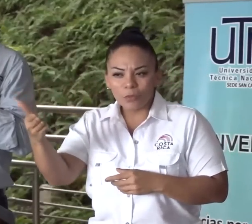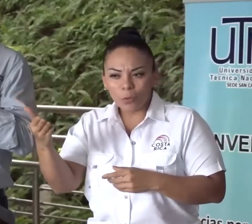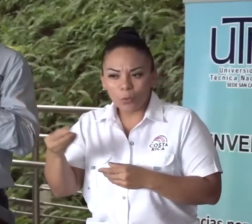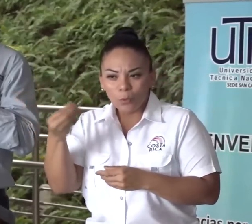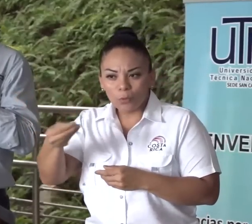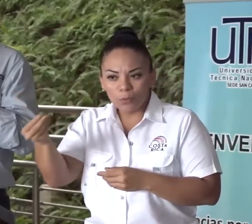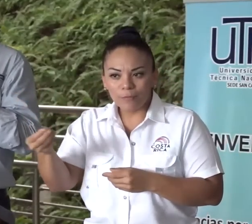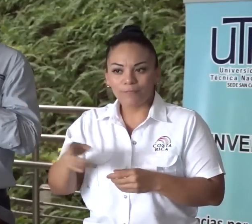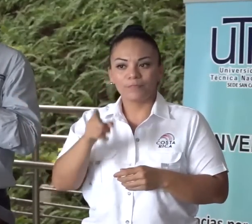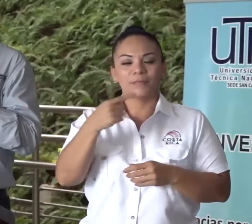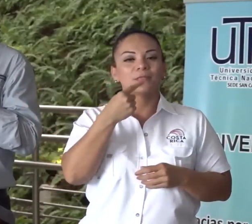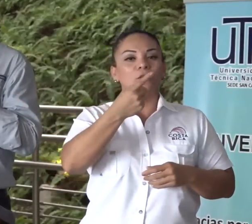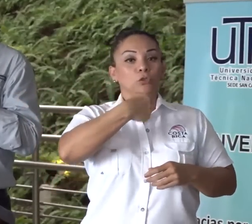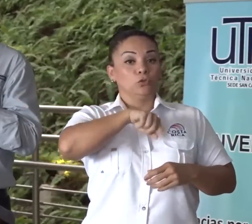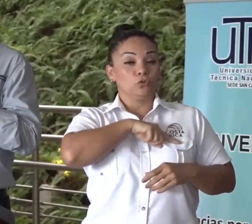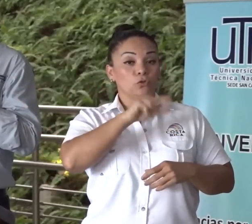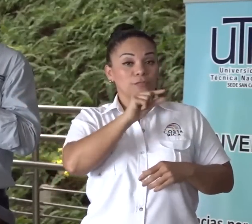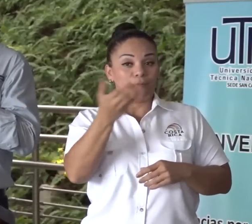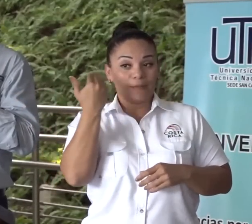le